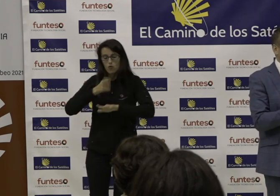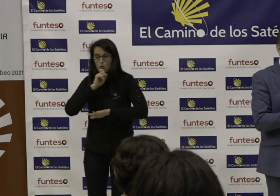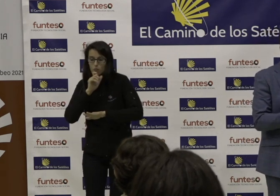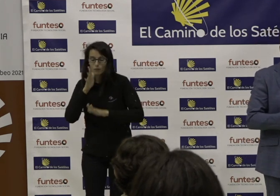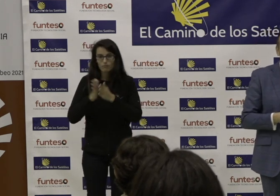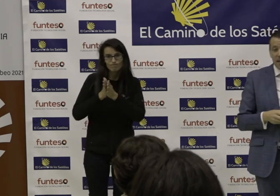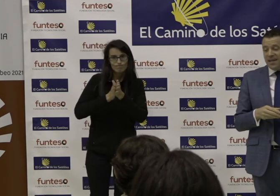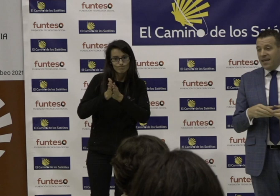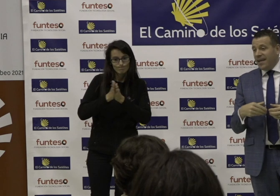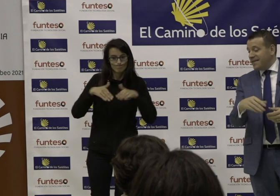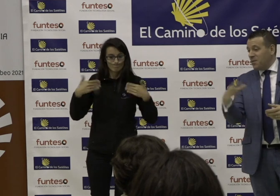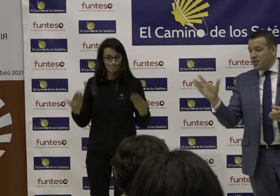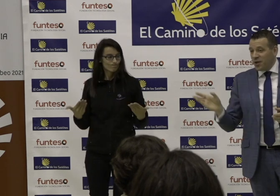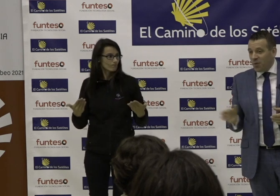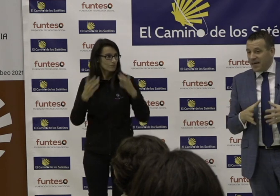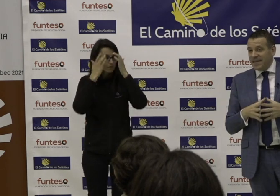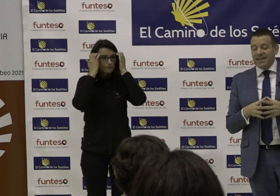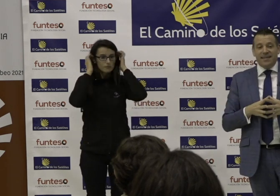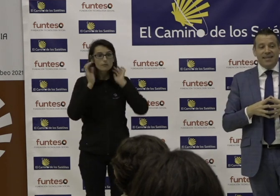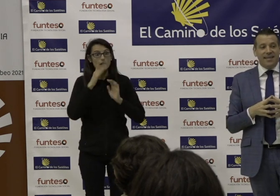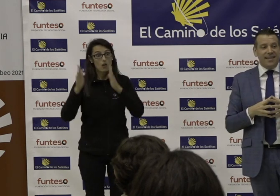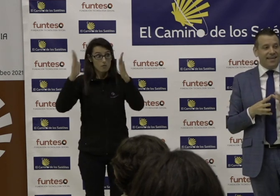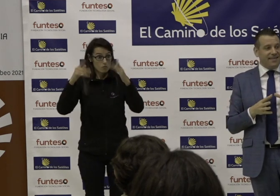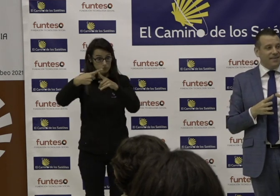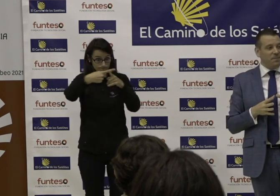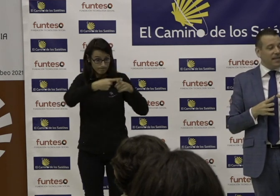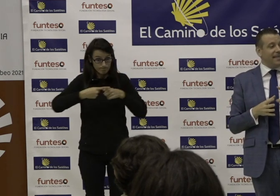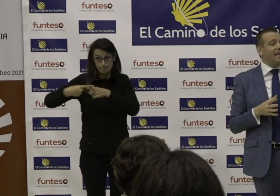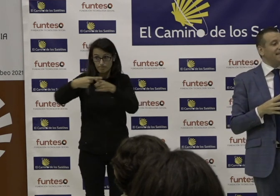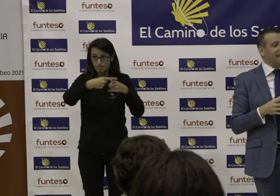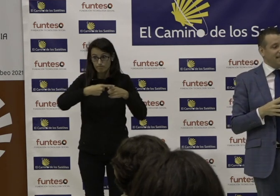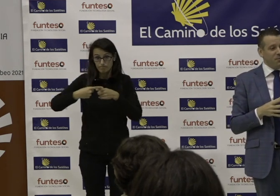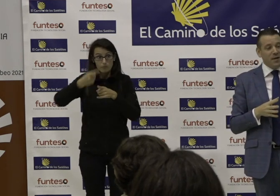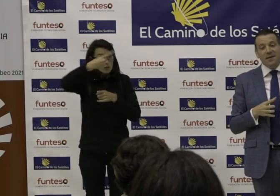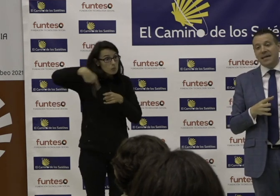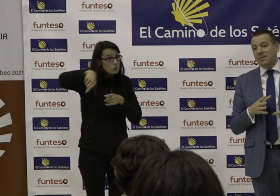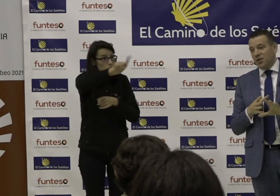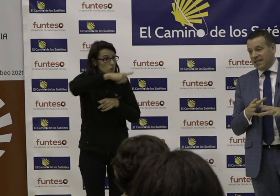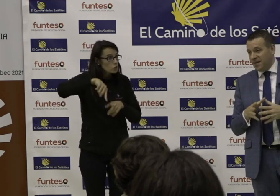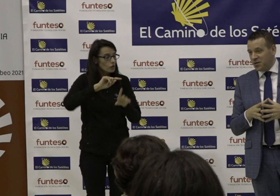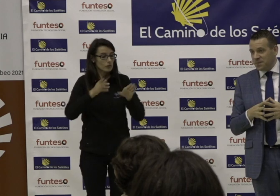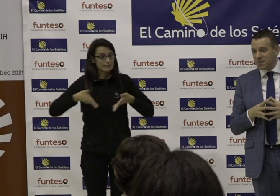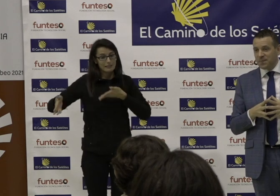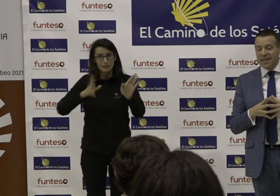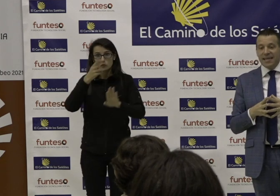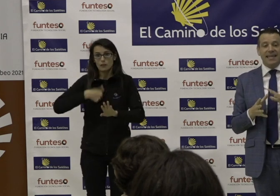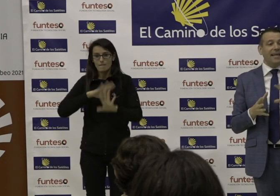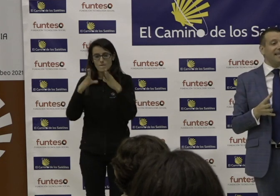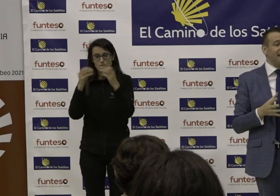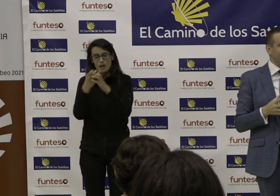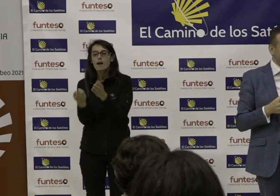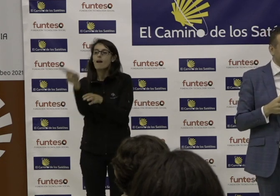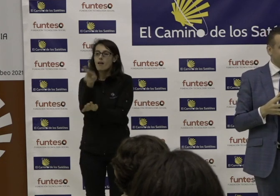la hora de hacer el camino? En este momento de compartir es que tengáis ganas de volver a hacer el camino de Santiago,